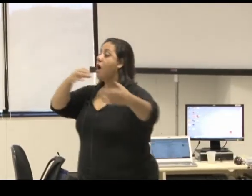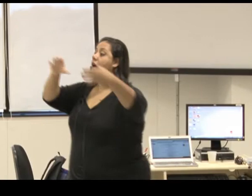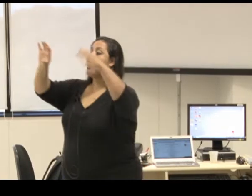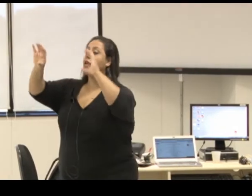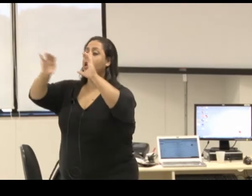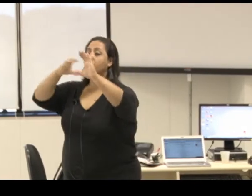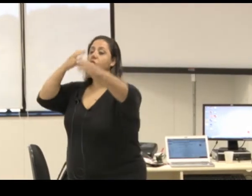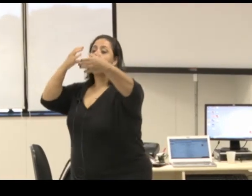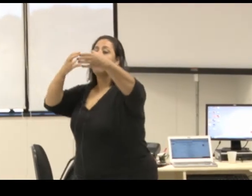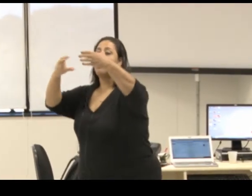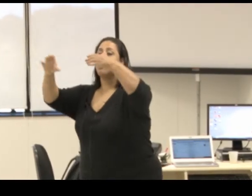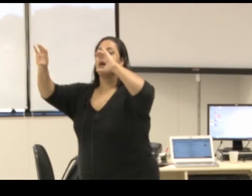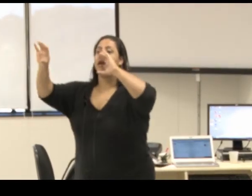Que isso?